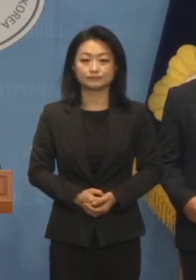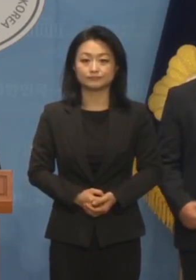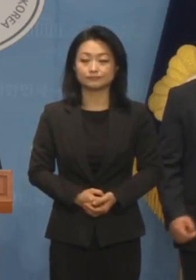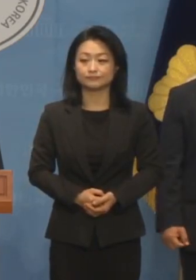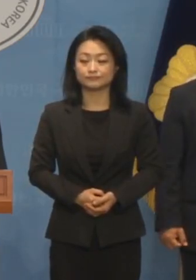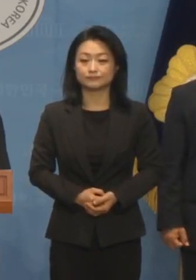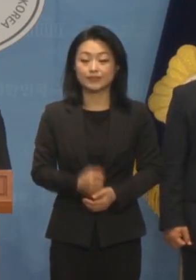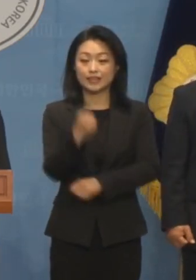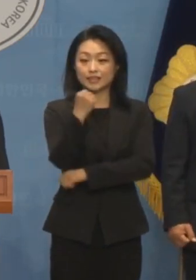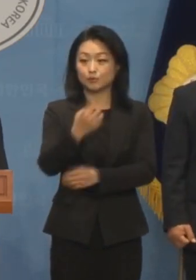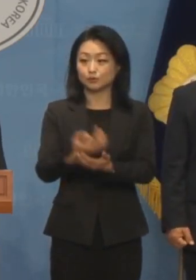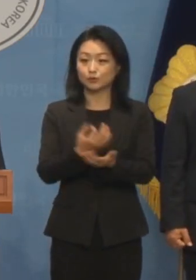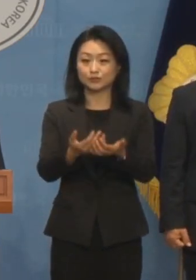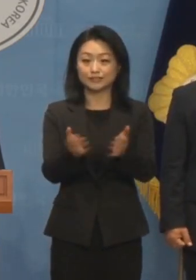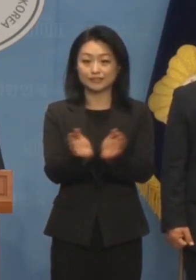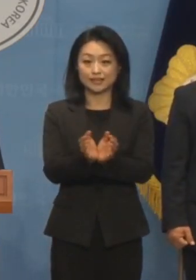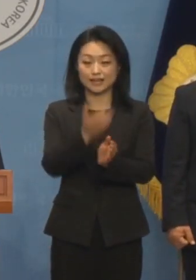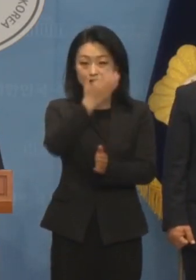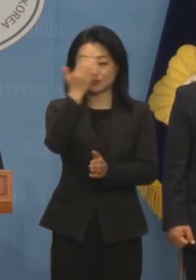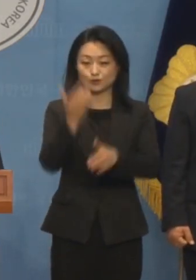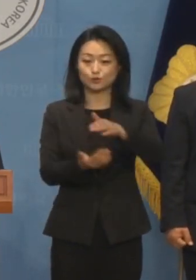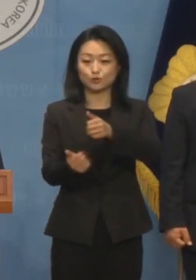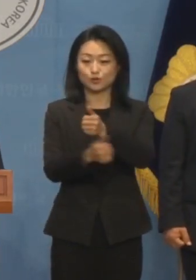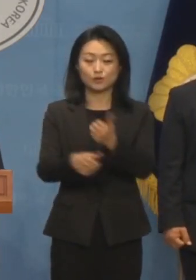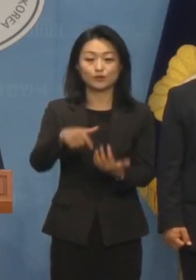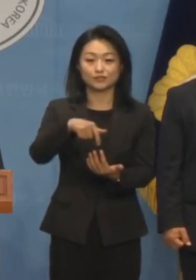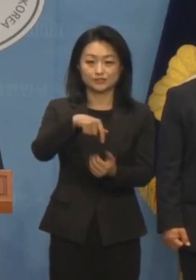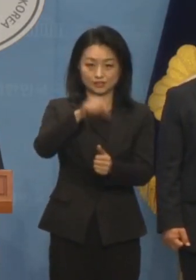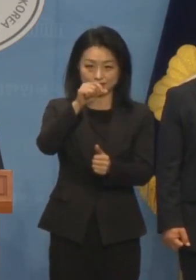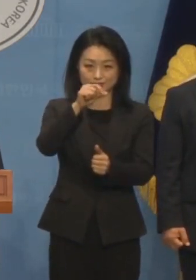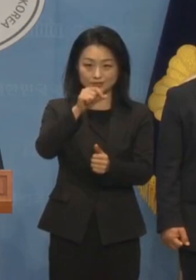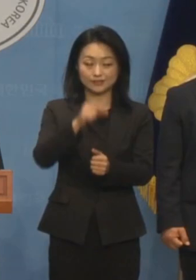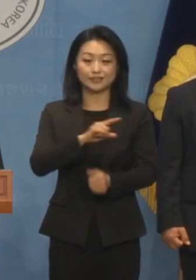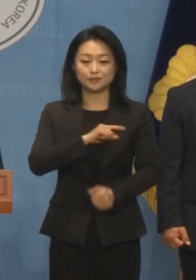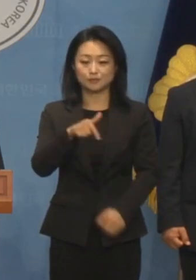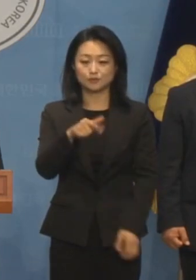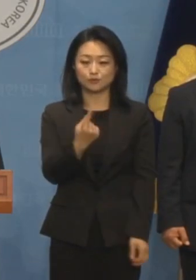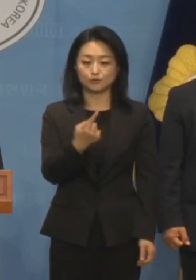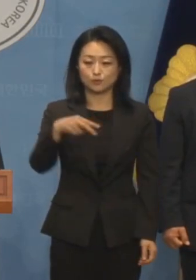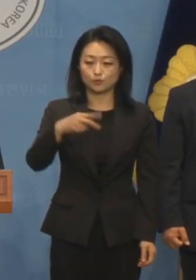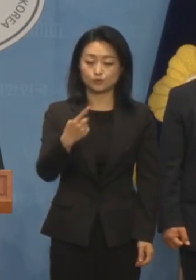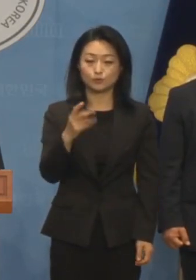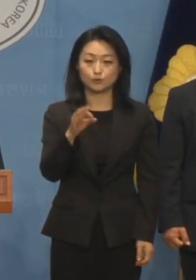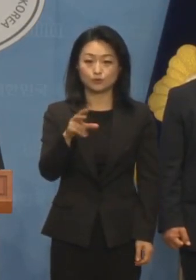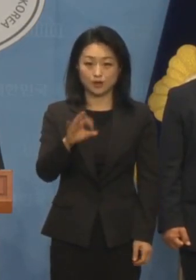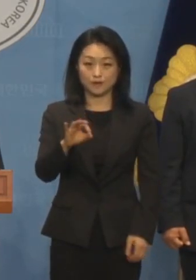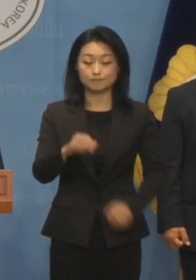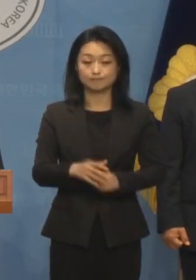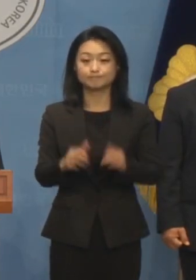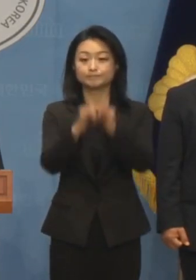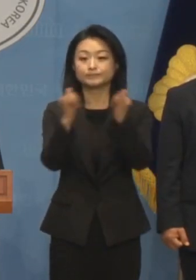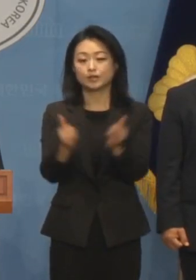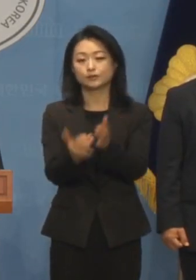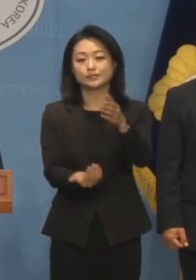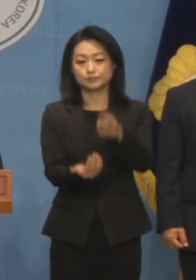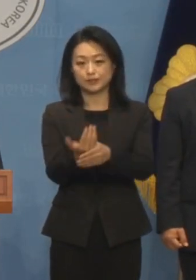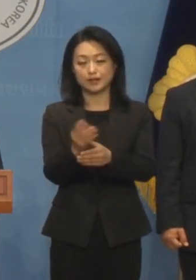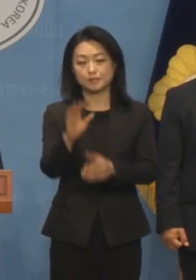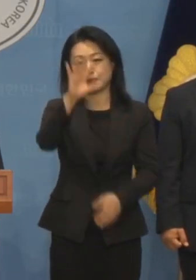네, 기본소득당 청년 최고위원으로 선출된 노서영입니다. 사회적 참사가 반복되고